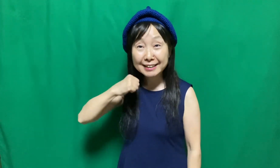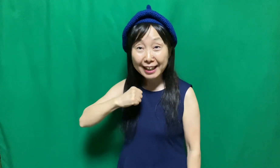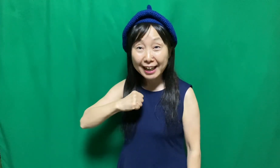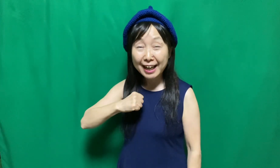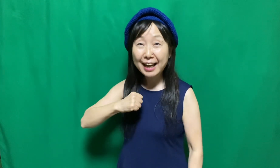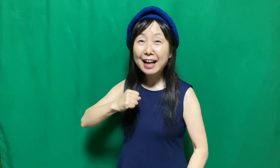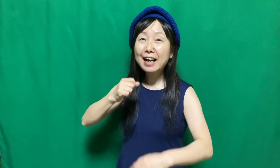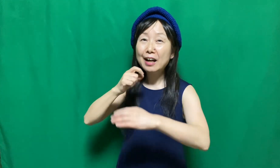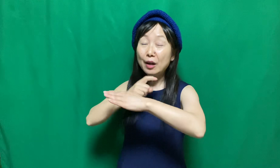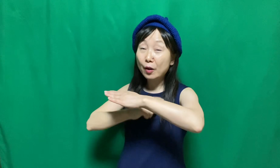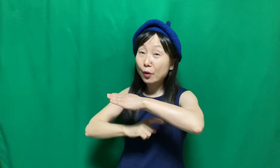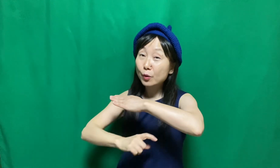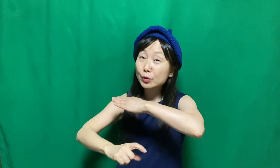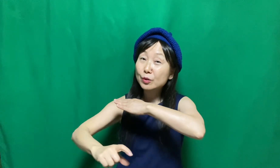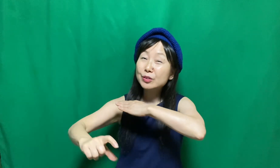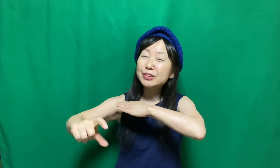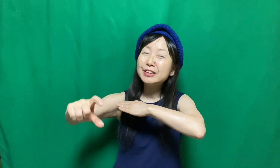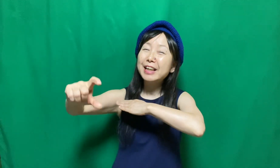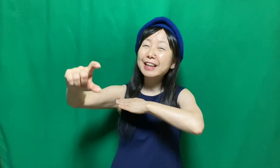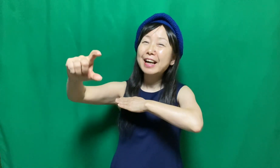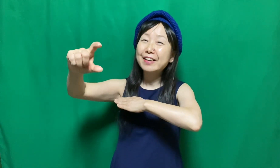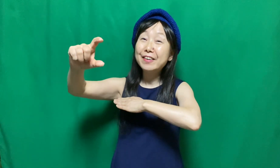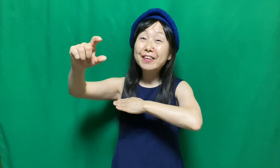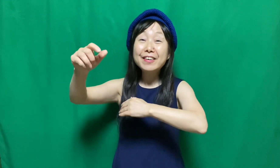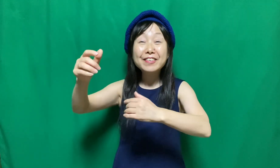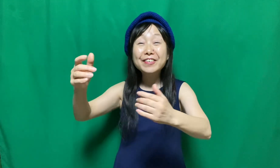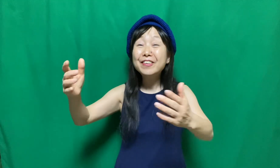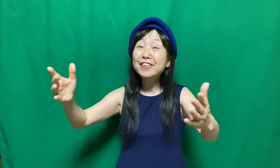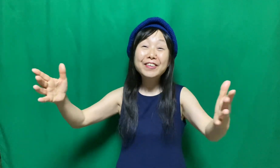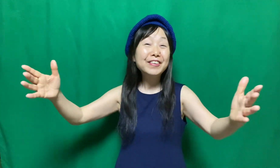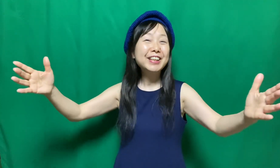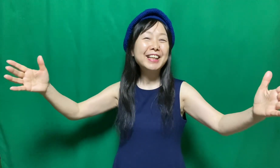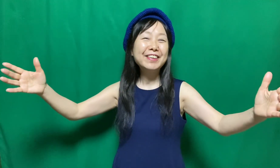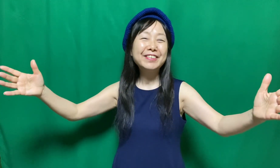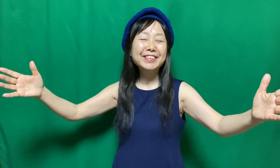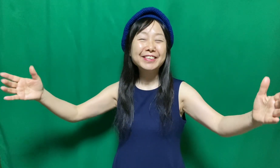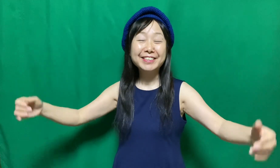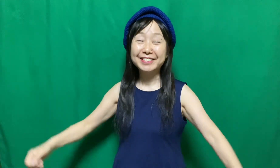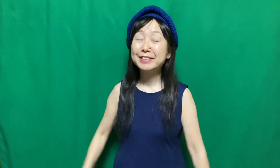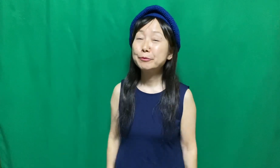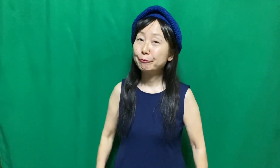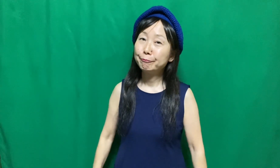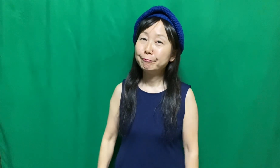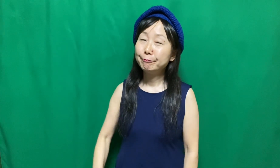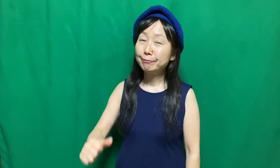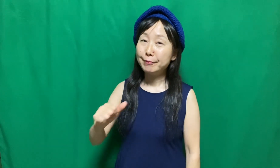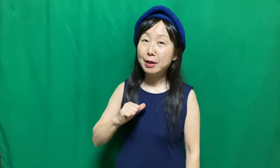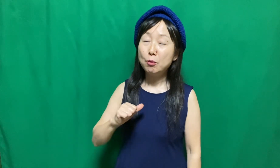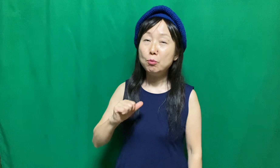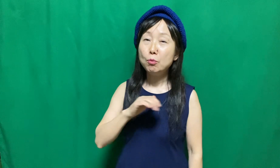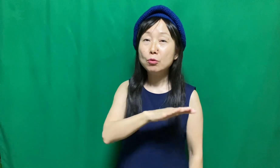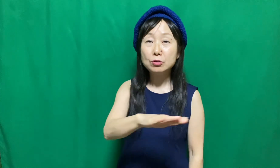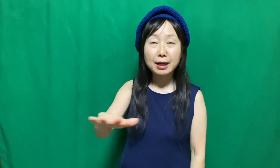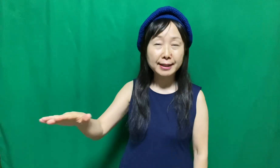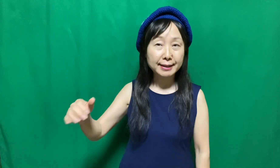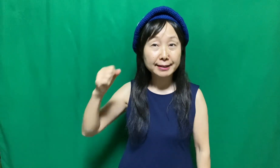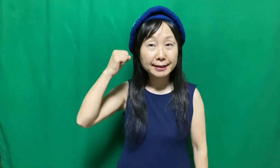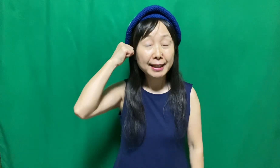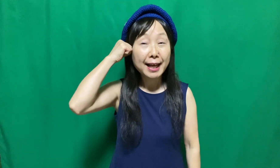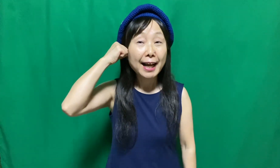が訪れたよ。おお、来たよ。ね、僕らに